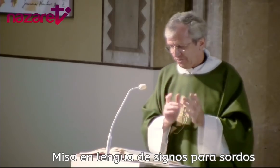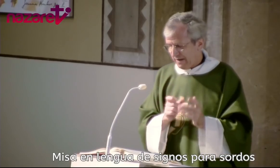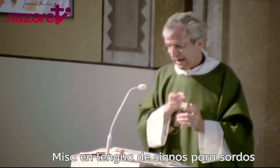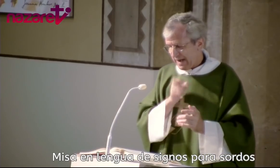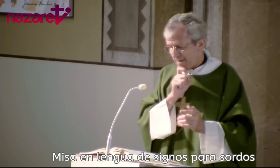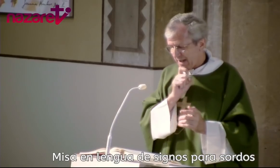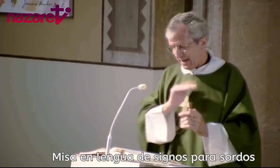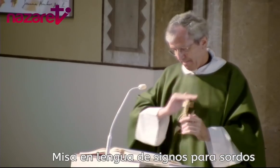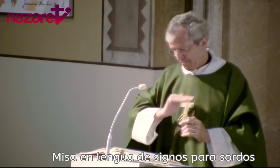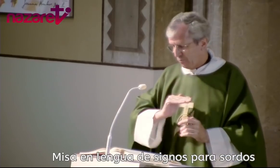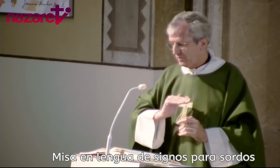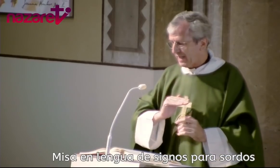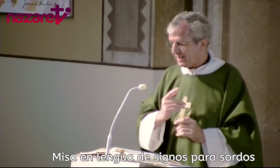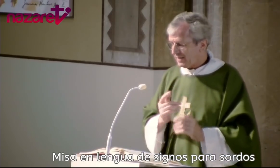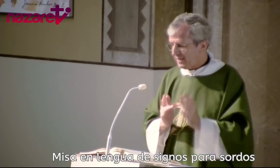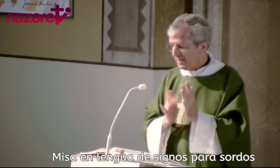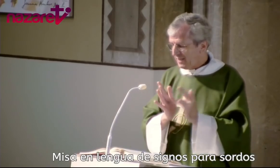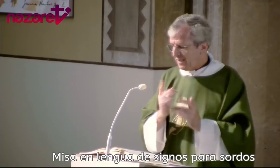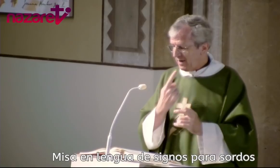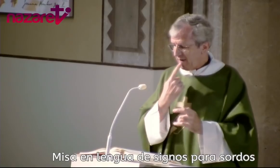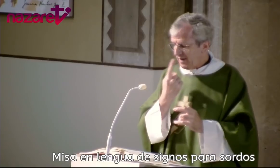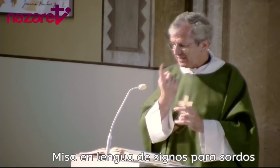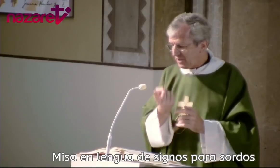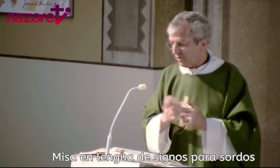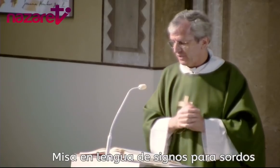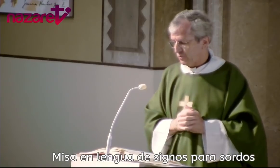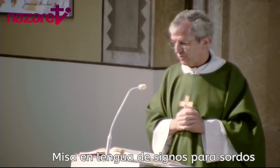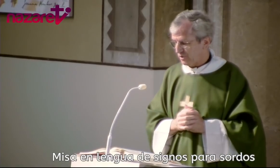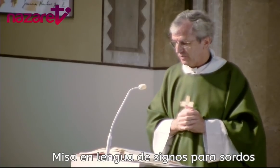Comprendiendo la mala voluntad, les dijo Jesús: